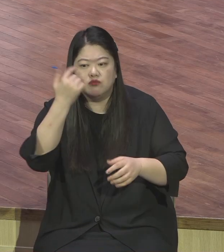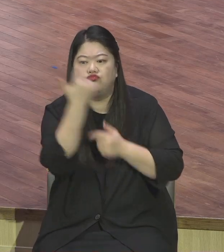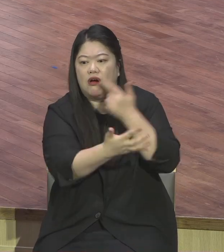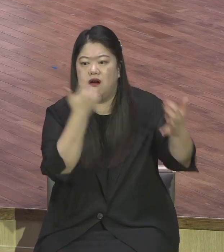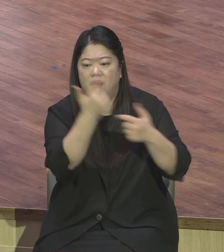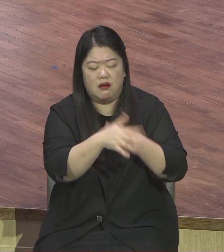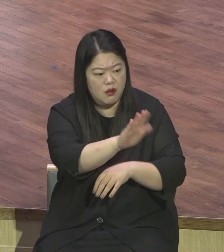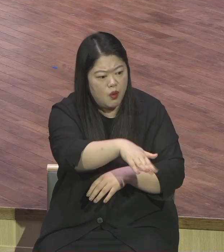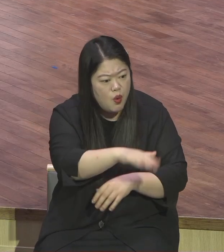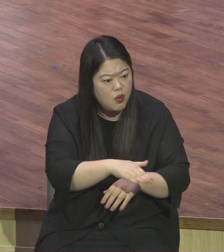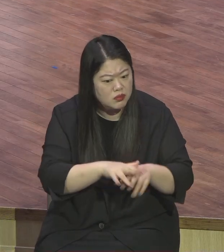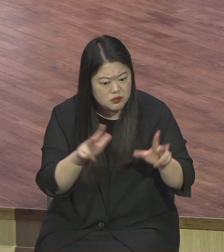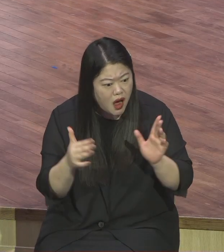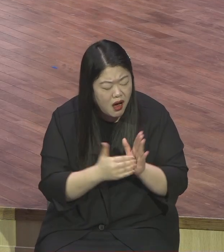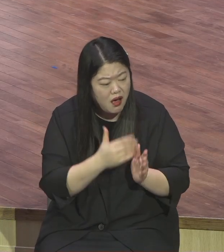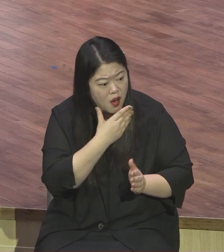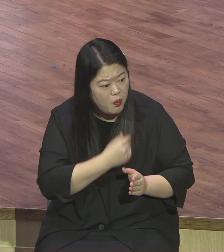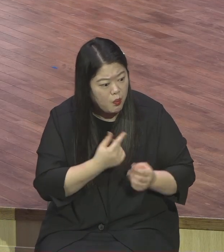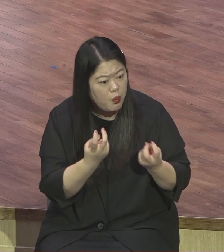그렇게 행복하게 살았습니까?